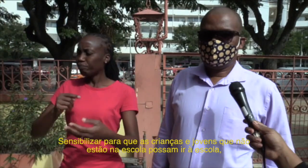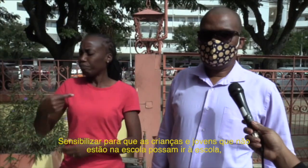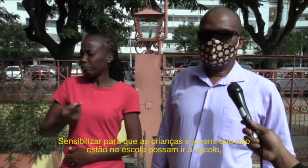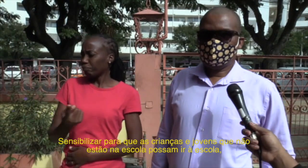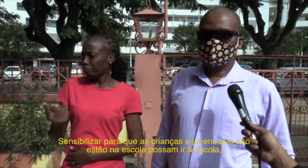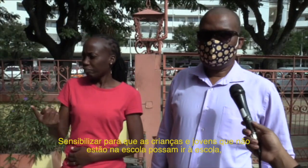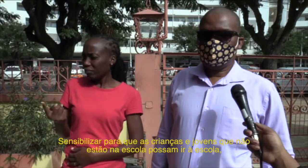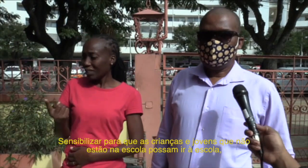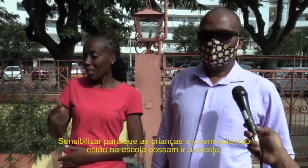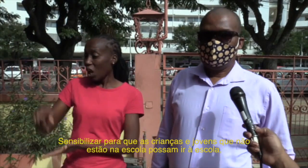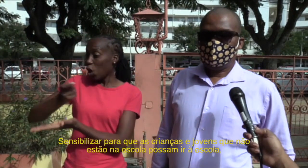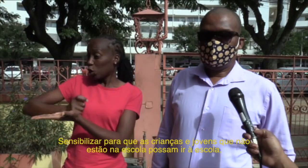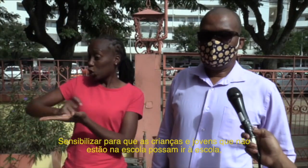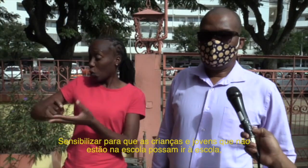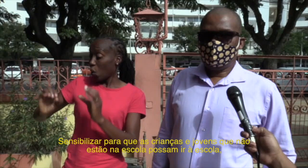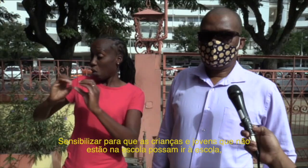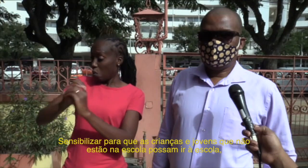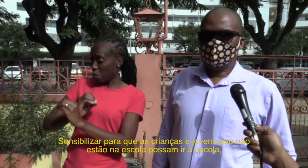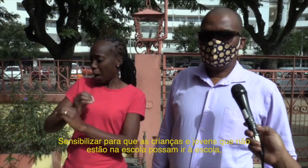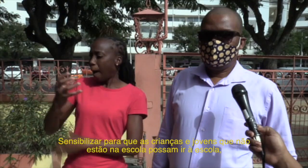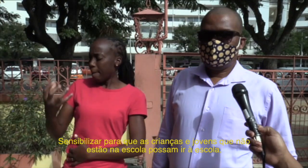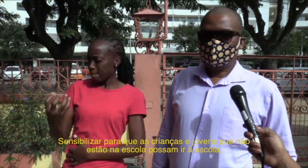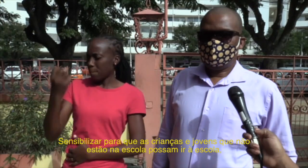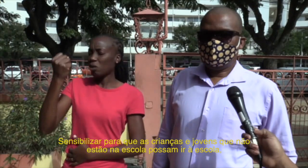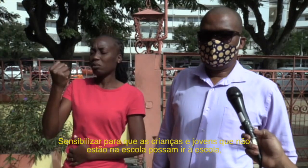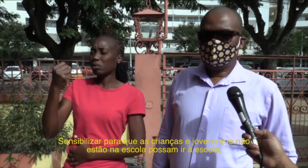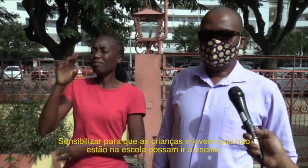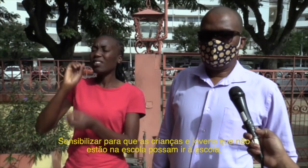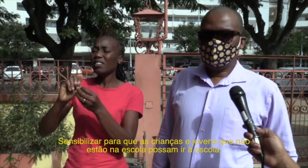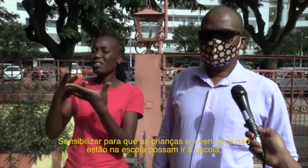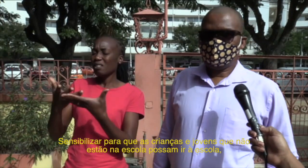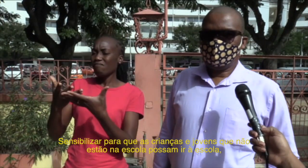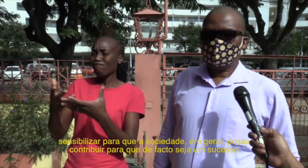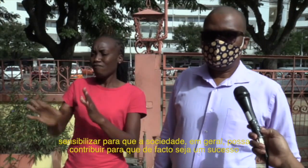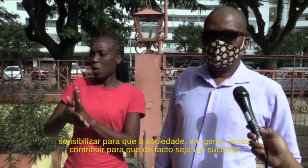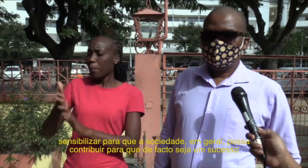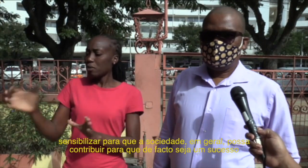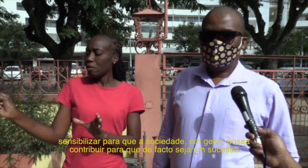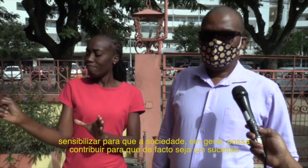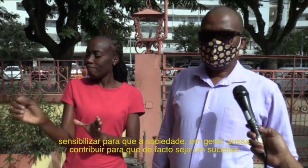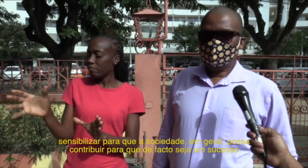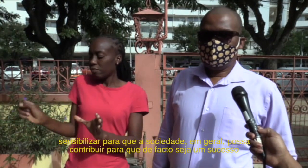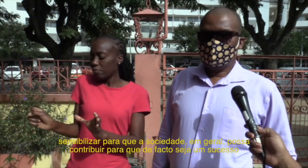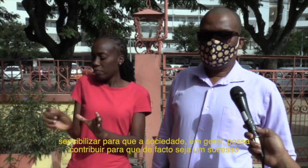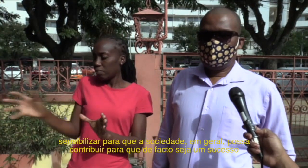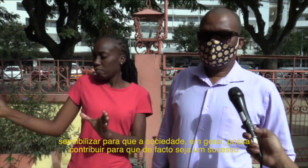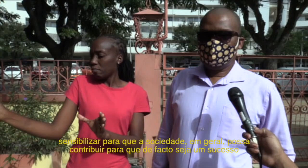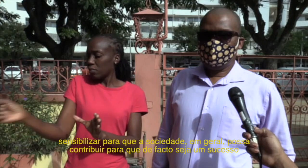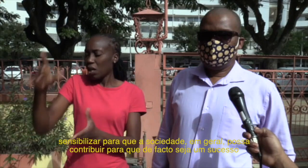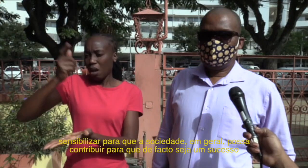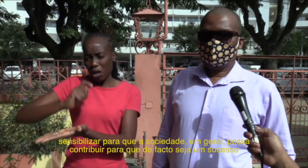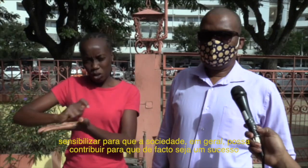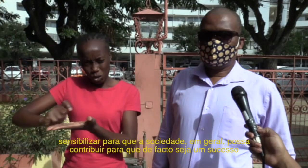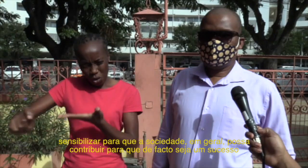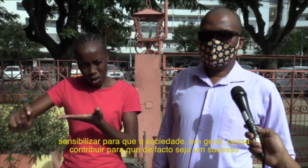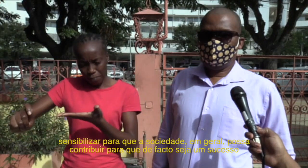não estão na escola possam ir à escola e sensibilizar para que